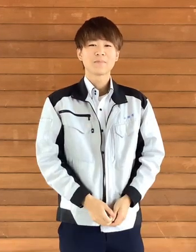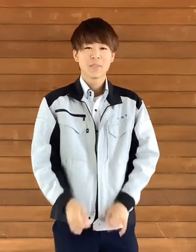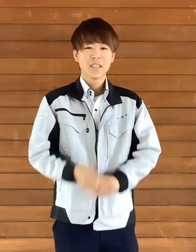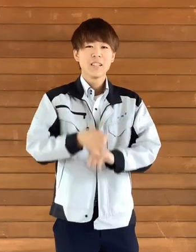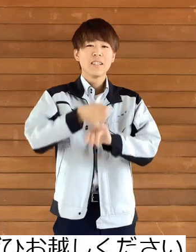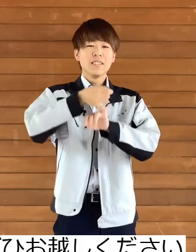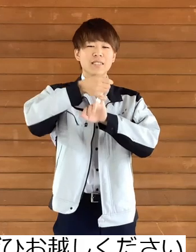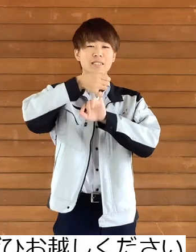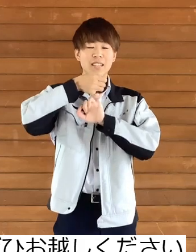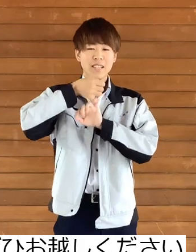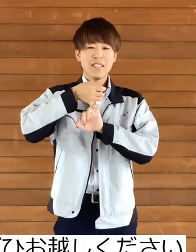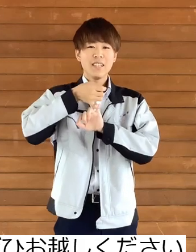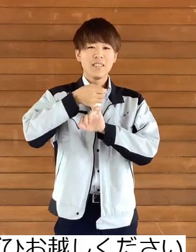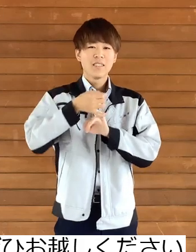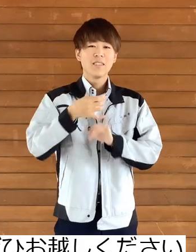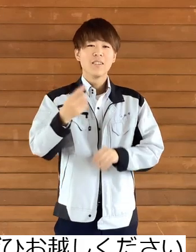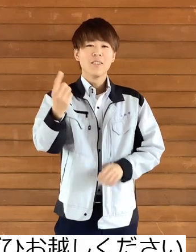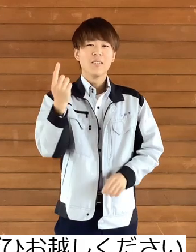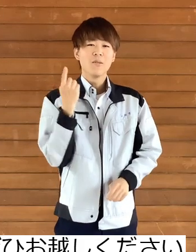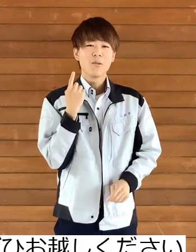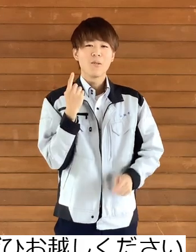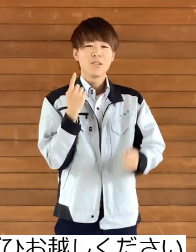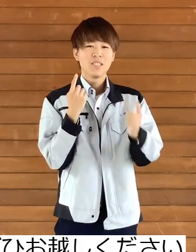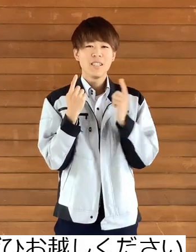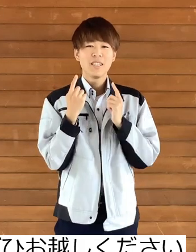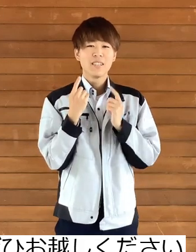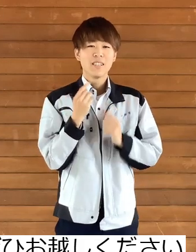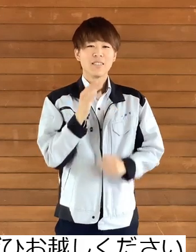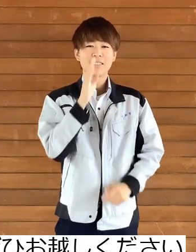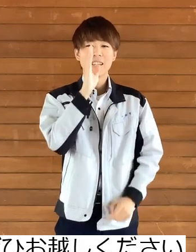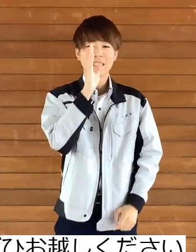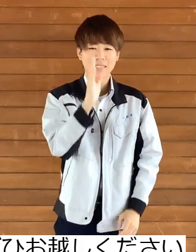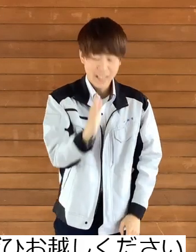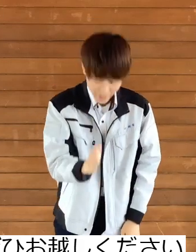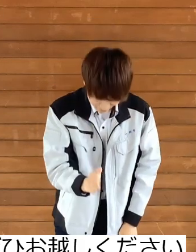ます是非お越しください